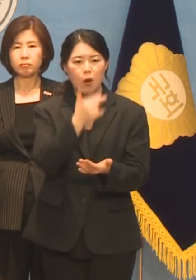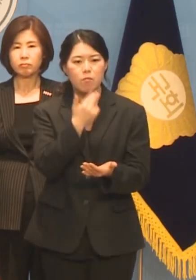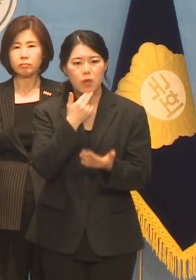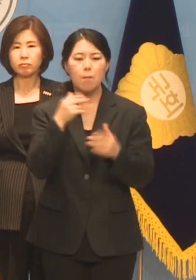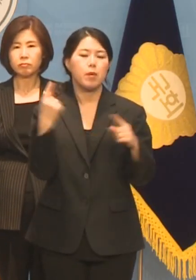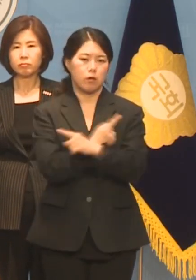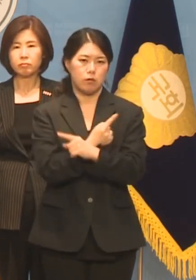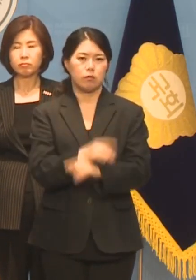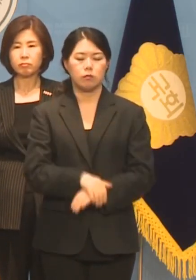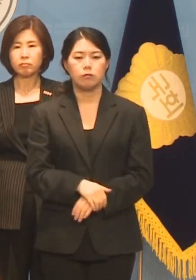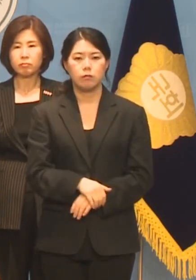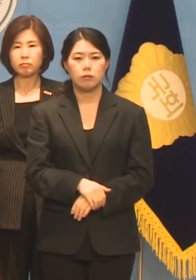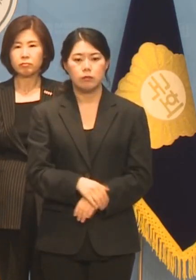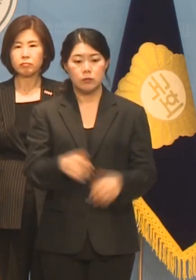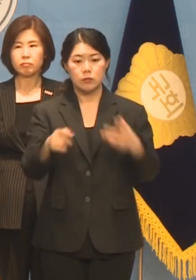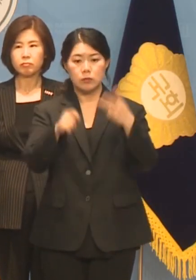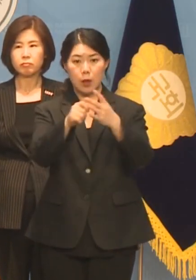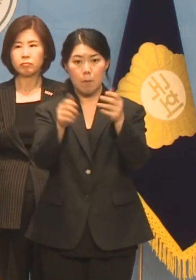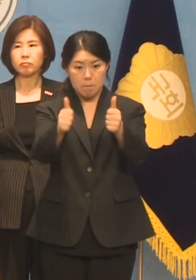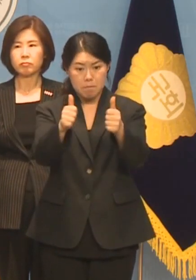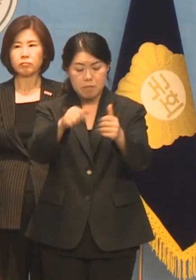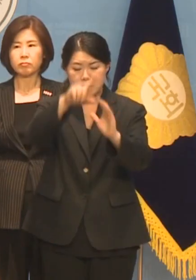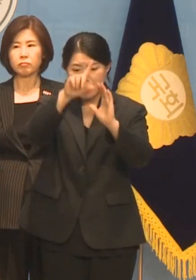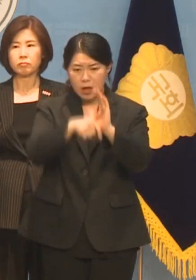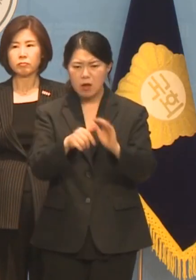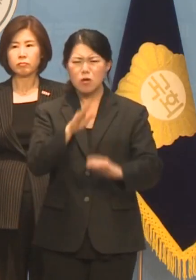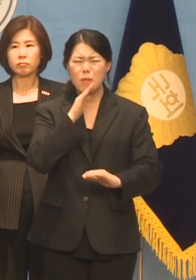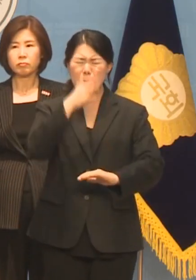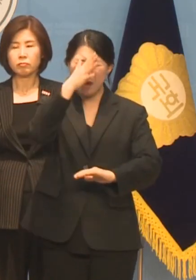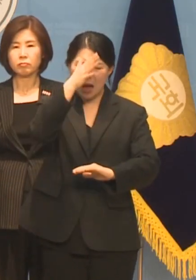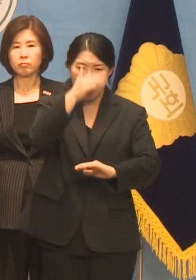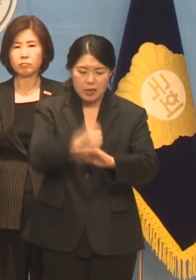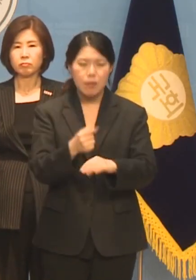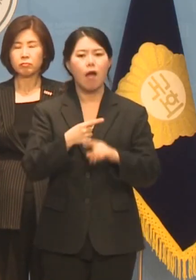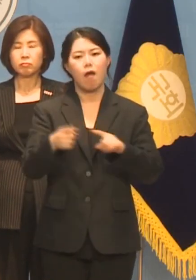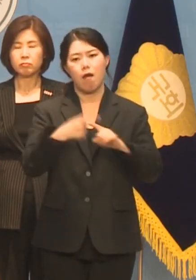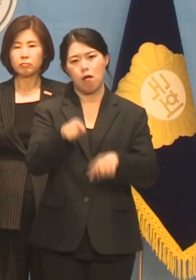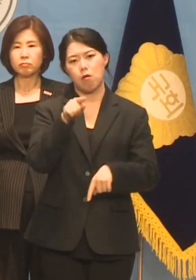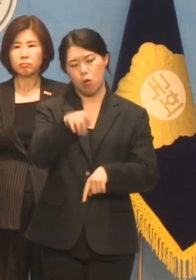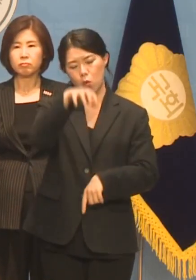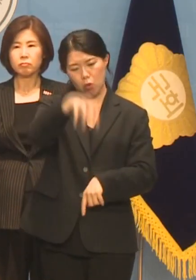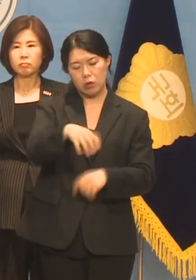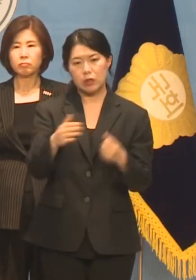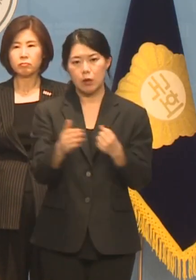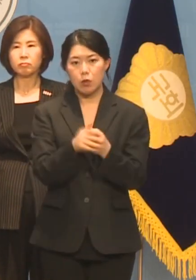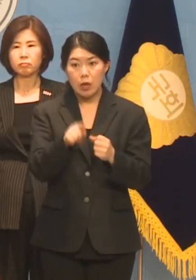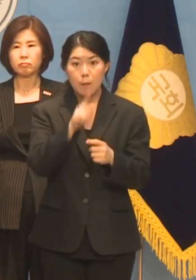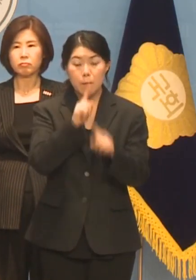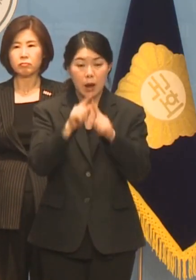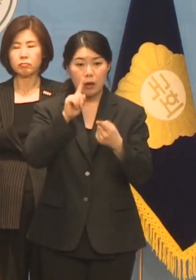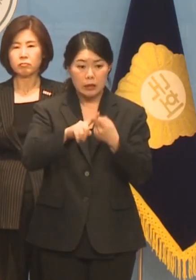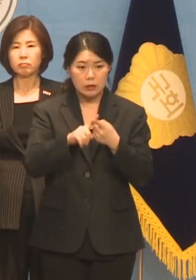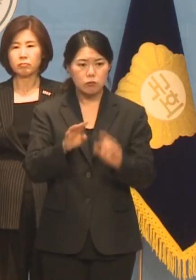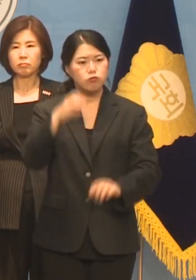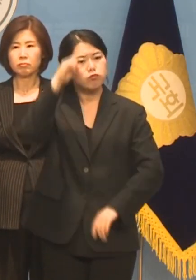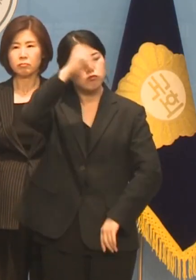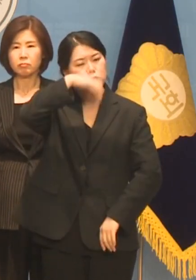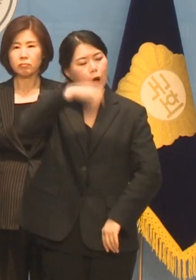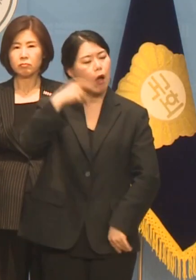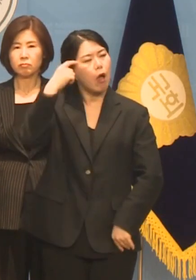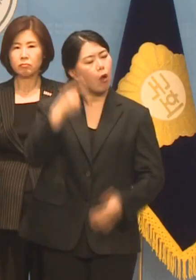수 있습니다. 대법원은 법리의 최종 해석 기관으로서 이 발언을 단순히 의견